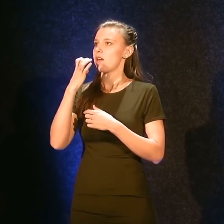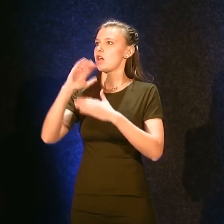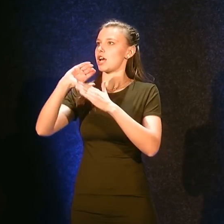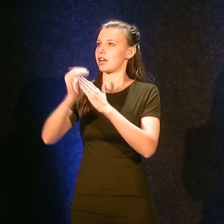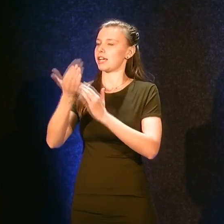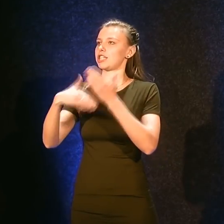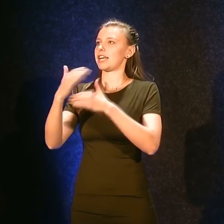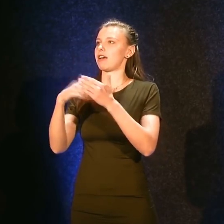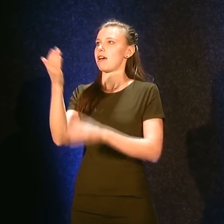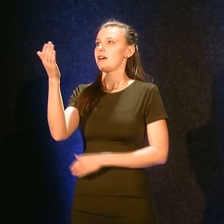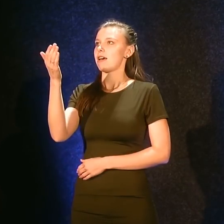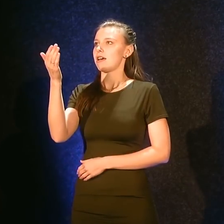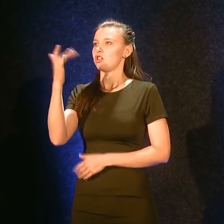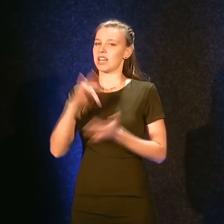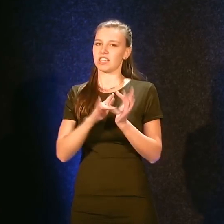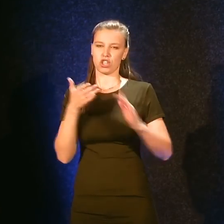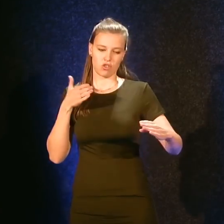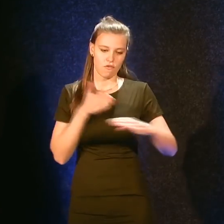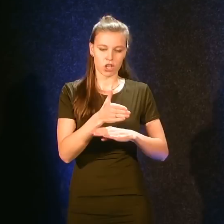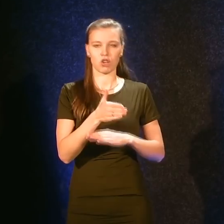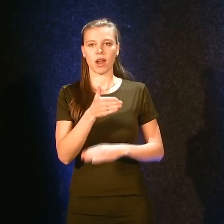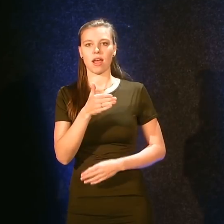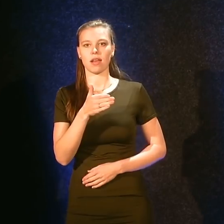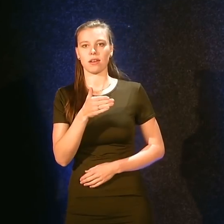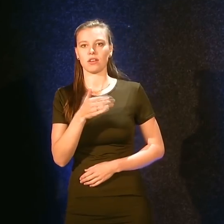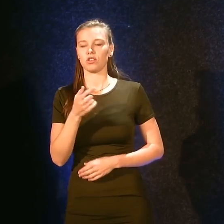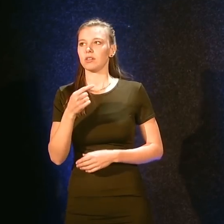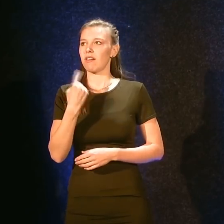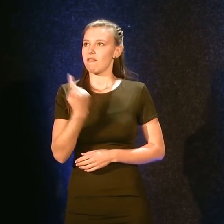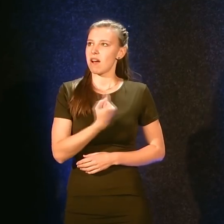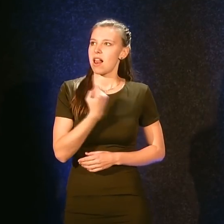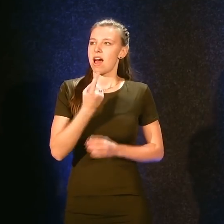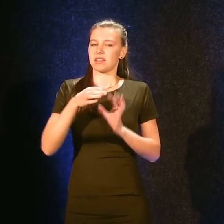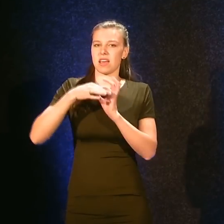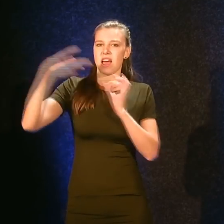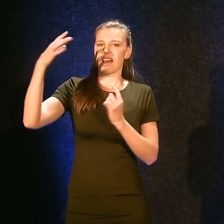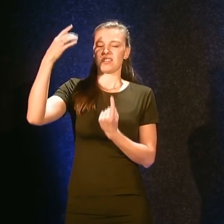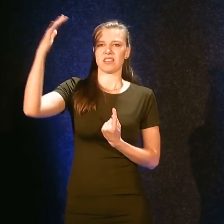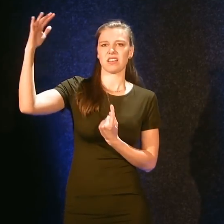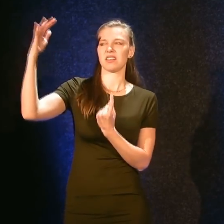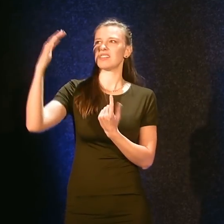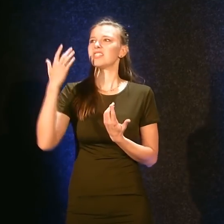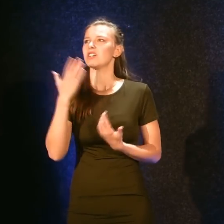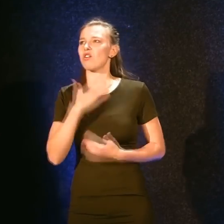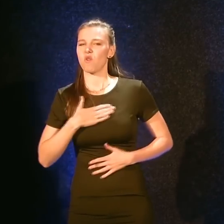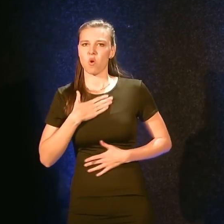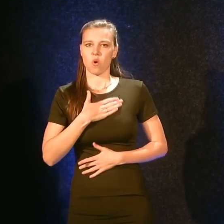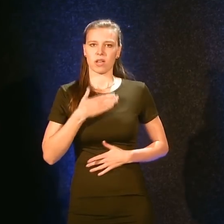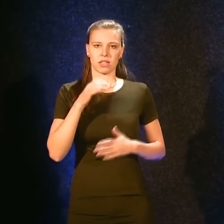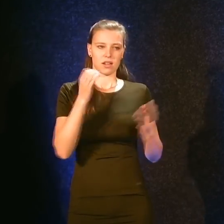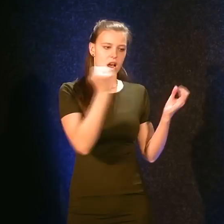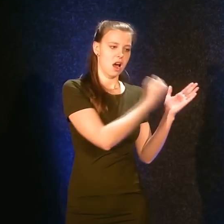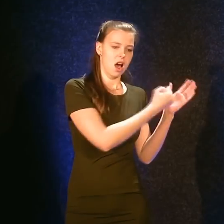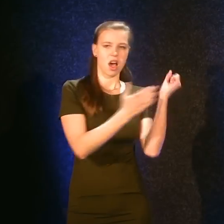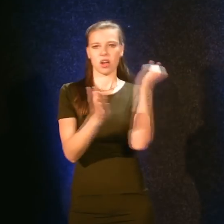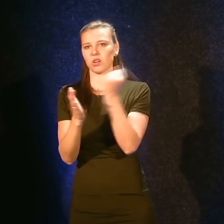En Jezus moest er dwars doorheen. Door de verlatenheid van God. Daar aan het kruis urenlang het gevoel hebben, nee, daadwerkelijk van